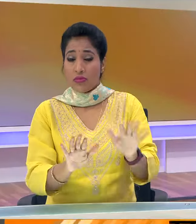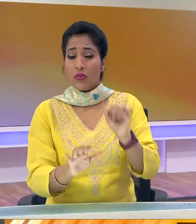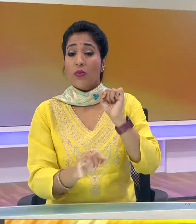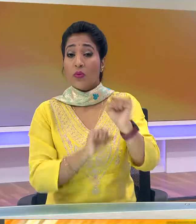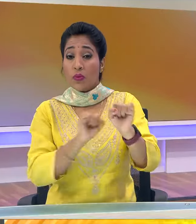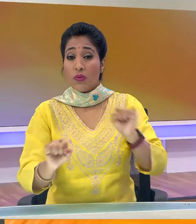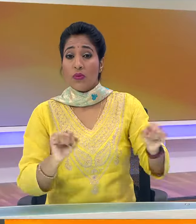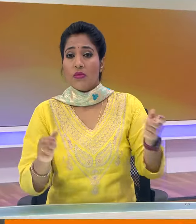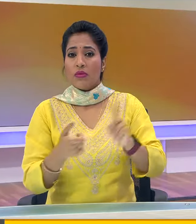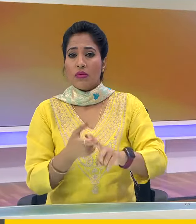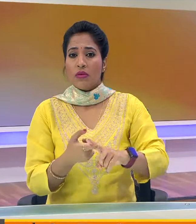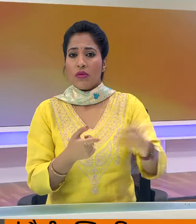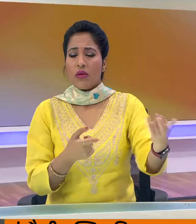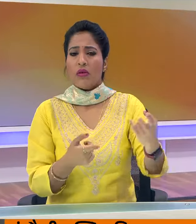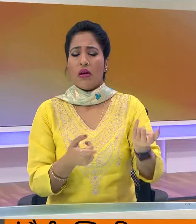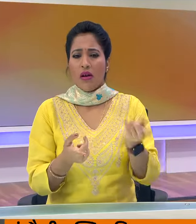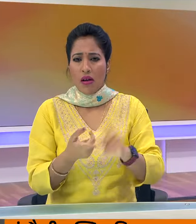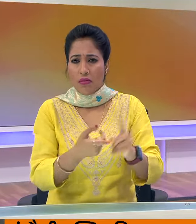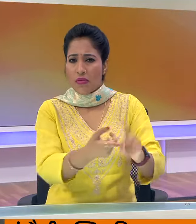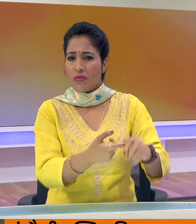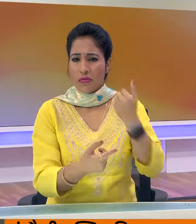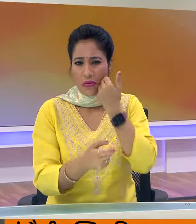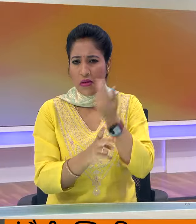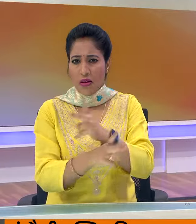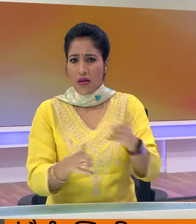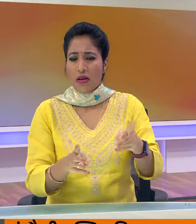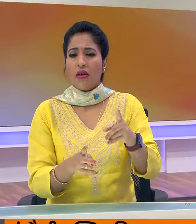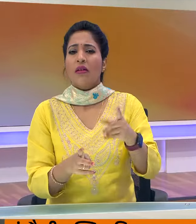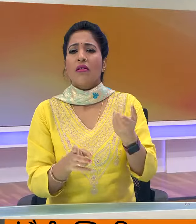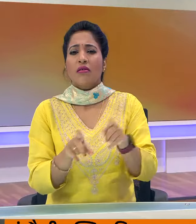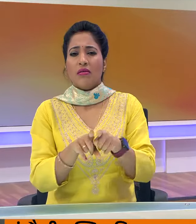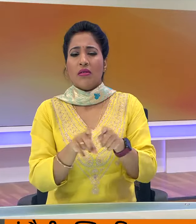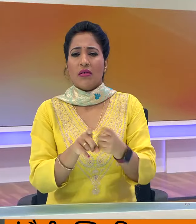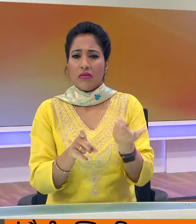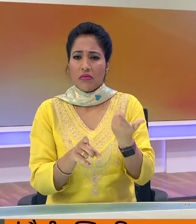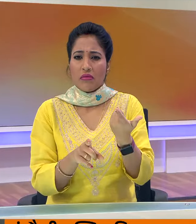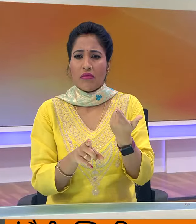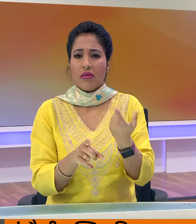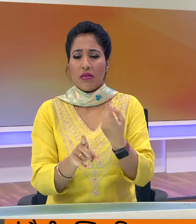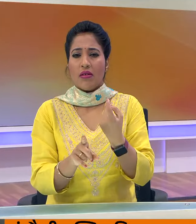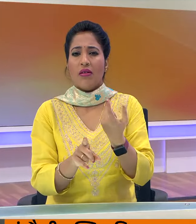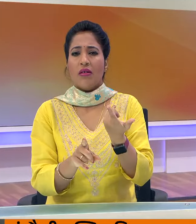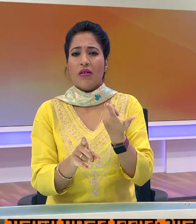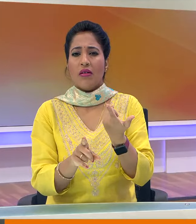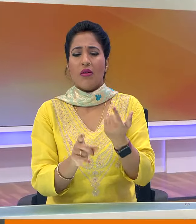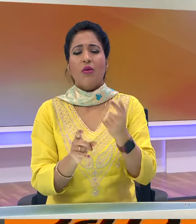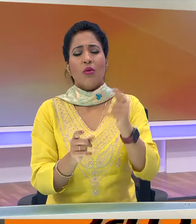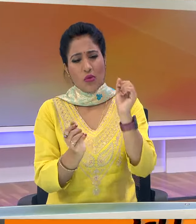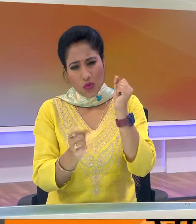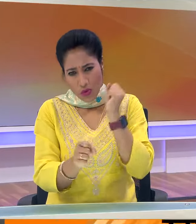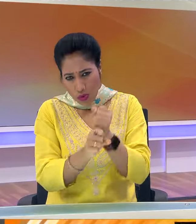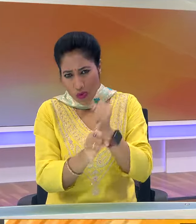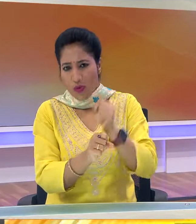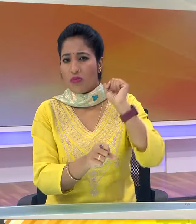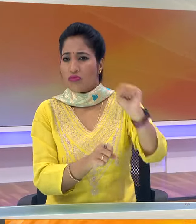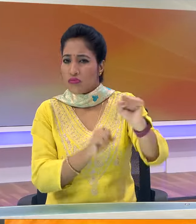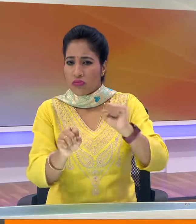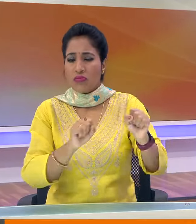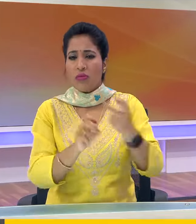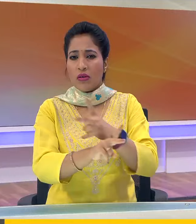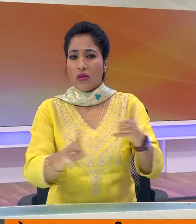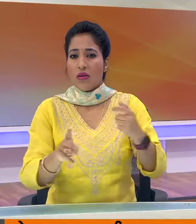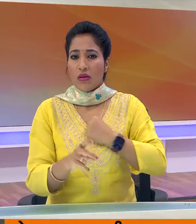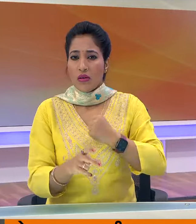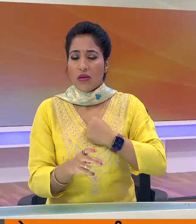के स्वास्थ्य प्रति जो सजागता या जो केयर लिया है गवर्नमेंट ने, उसके हम